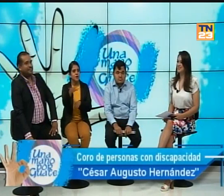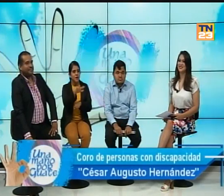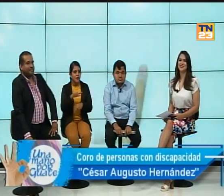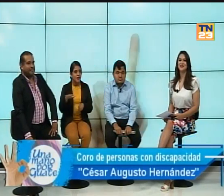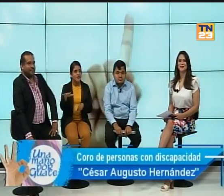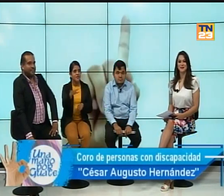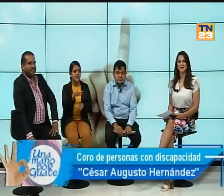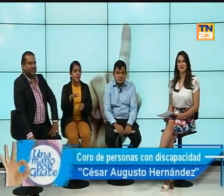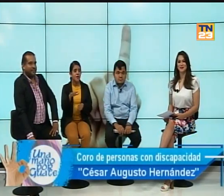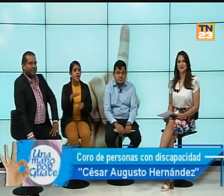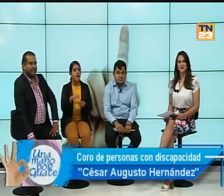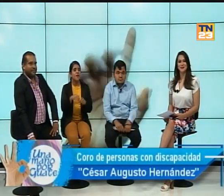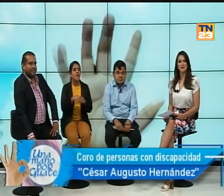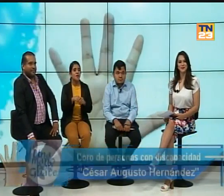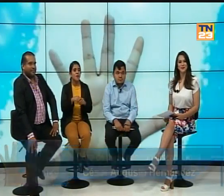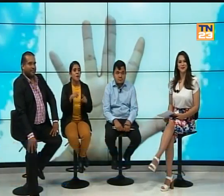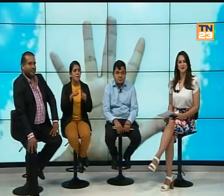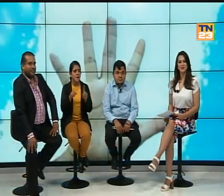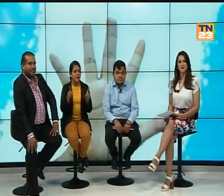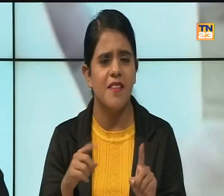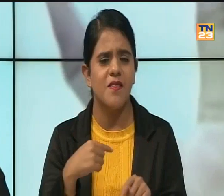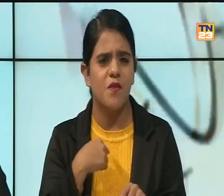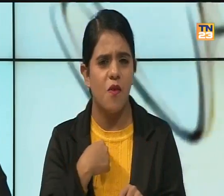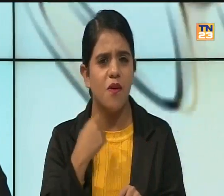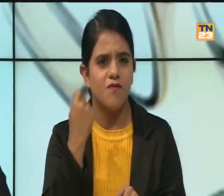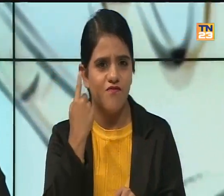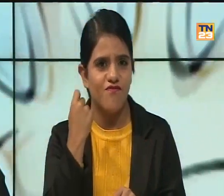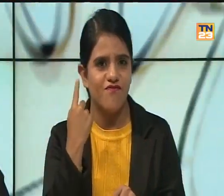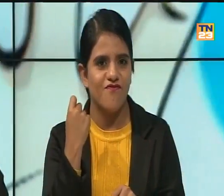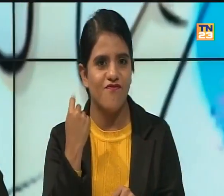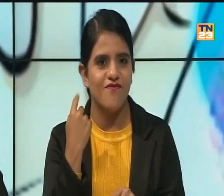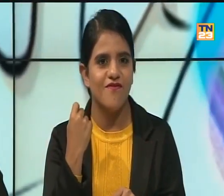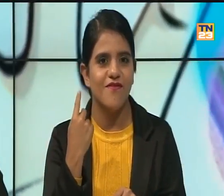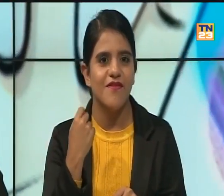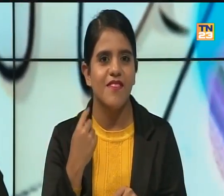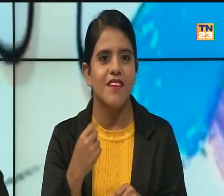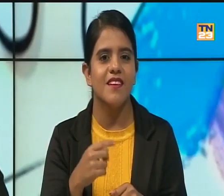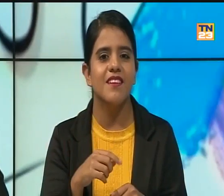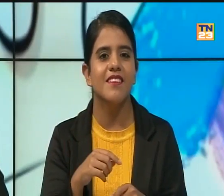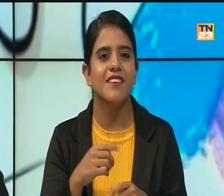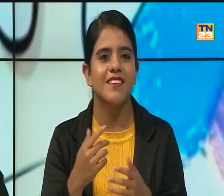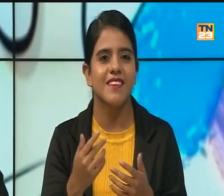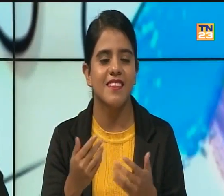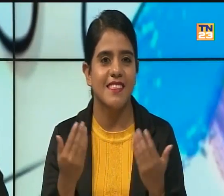El consejo, el mensaje que yo le doy a todos los guatemaltecos